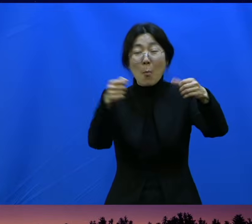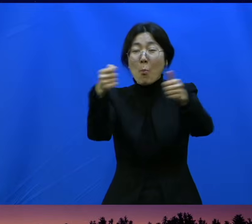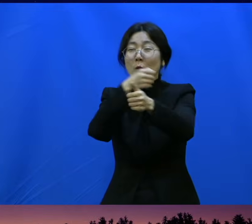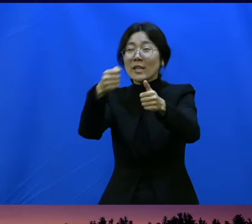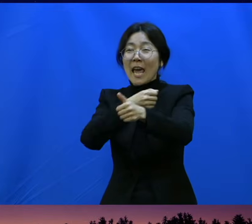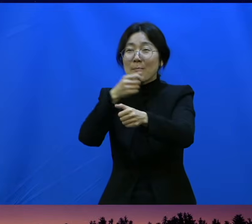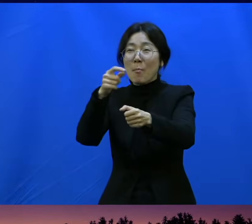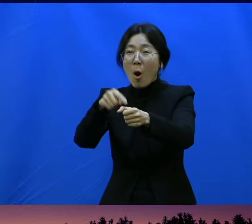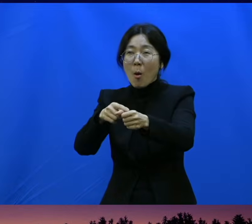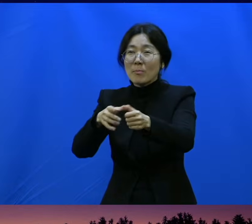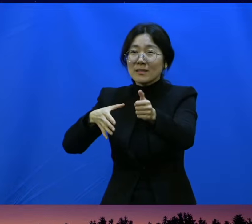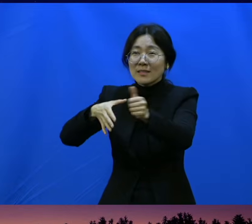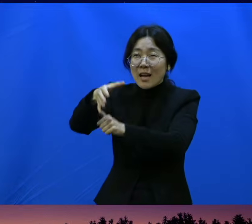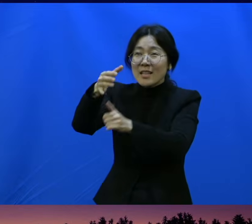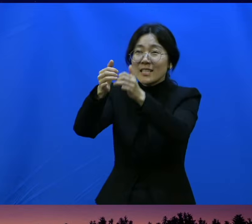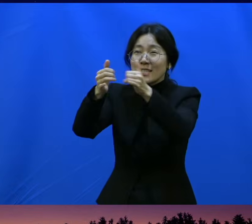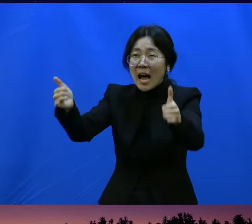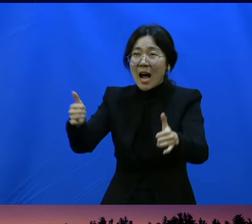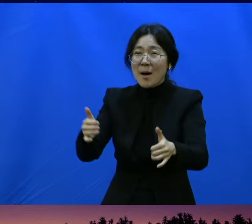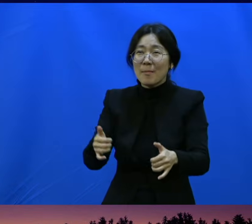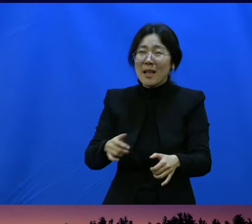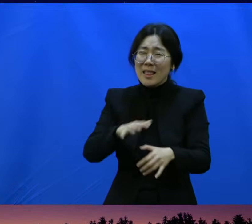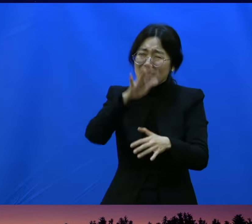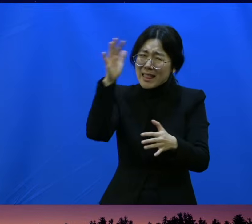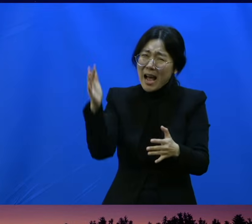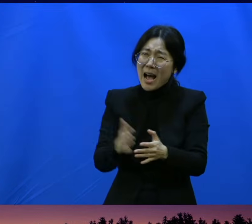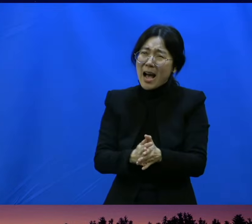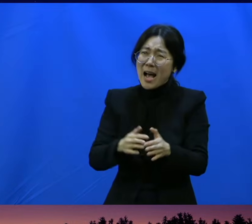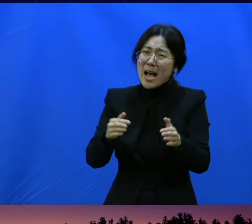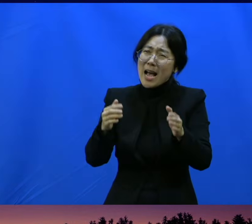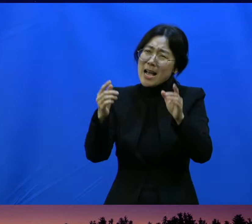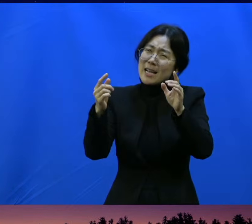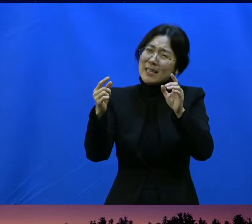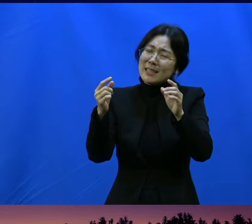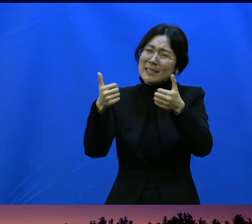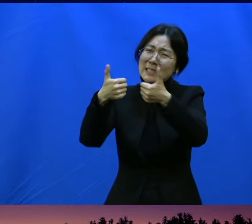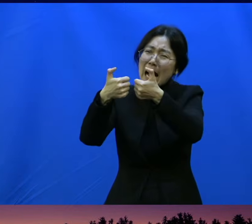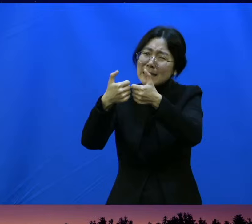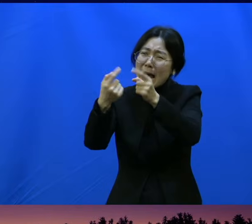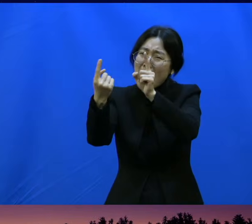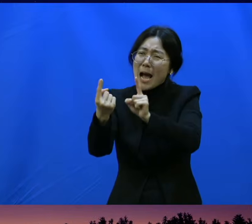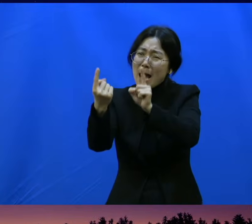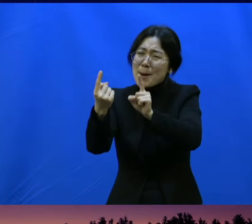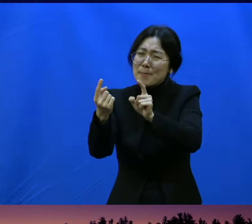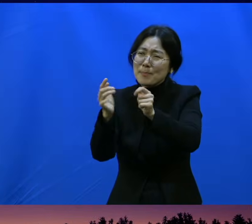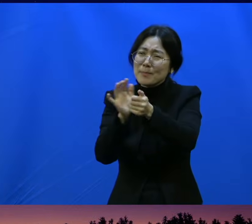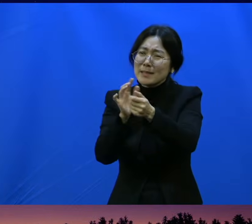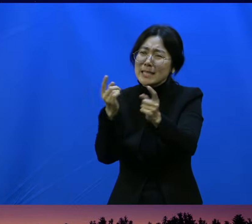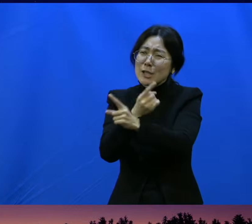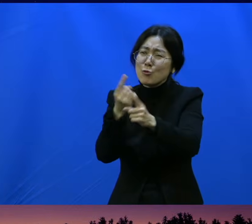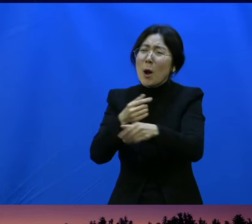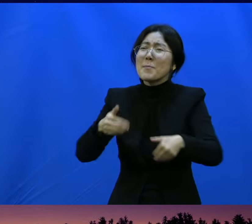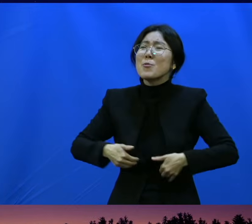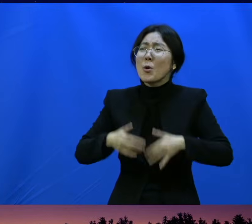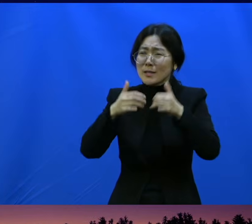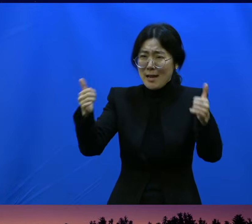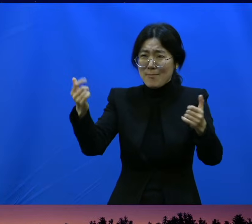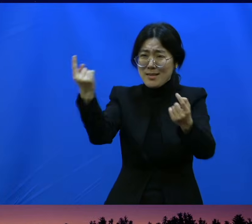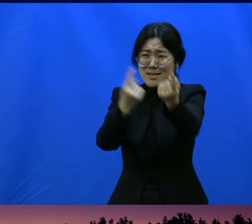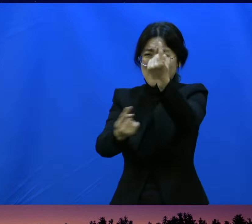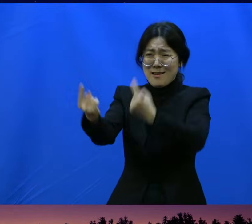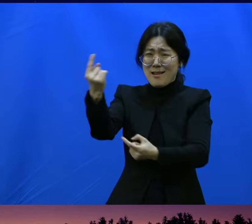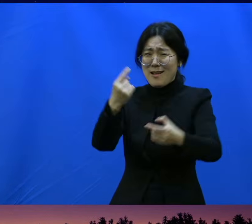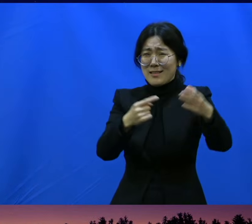뭐 1대1로 다 상담이 필요한 사람들이 있지 않겠어요, 여러분? 아픔이 많은 사람들, 상처가 많은 사람들. 여러분, 상처가 많은